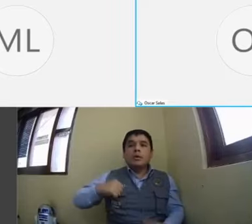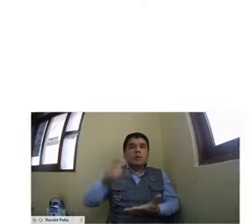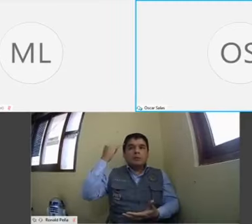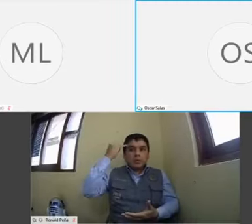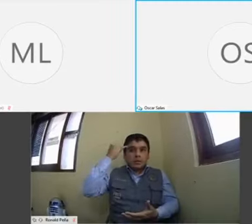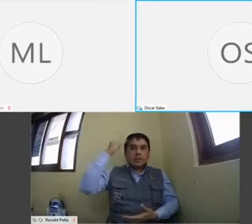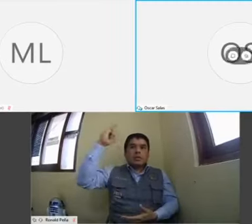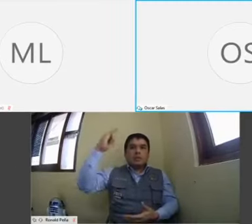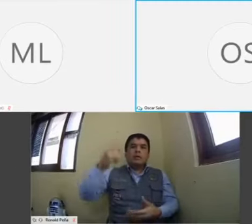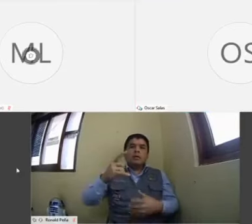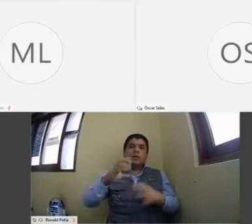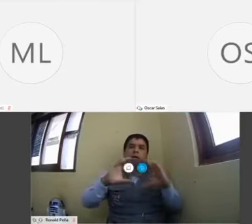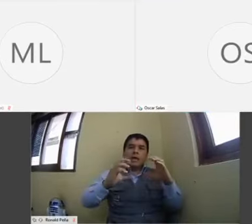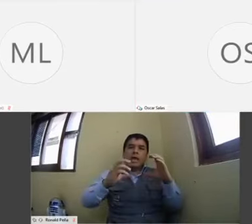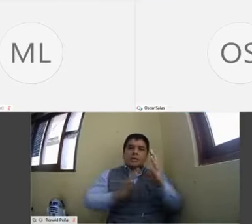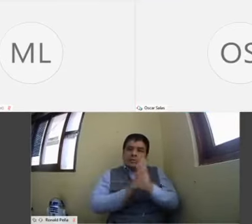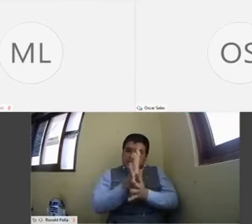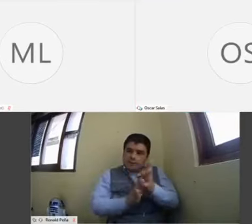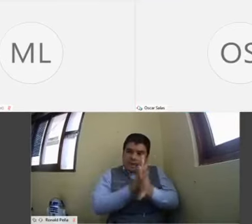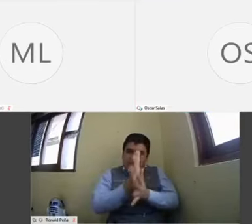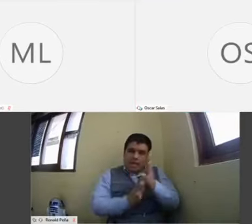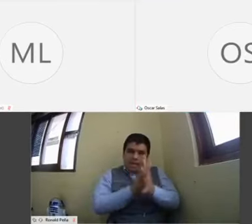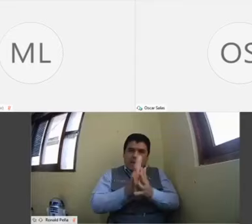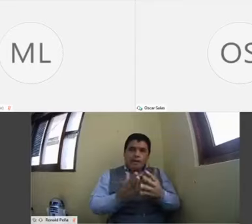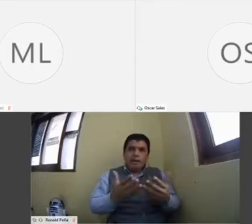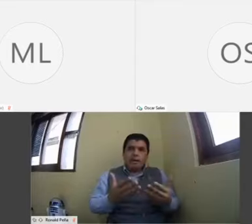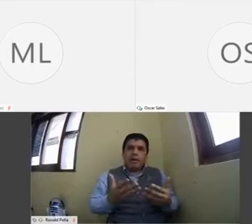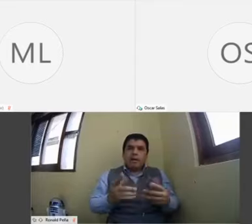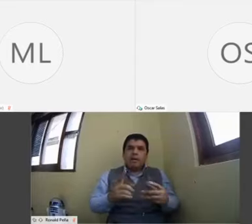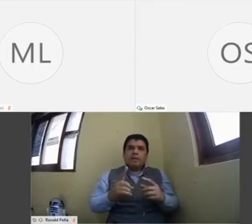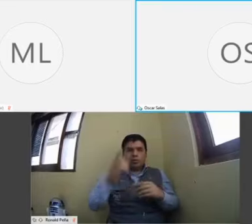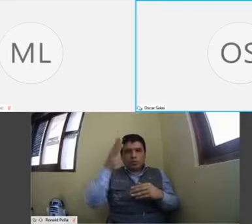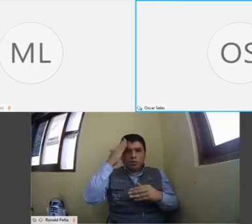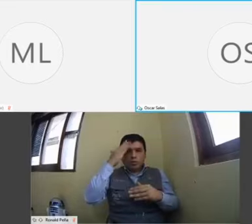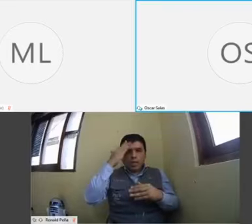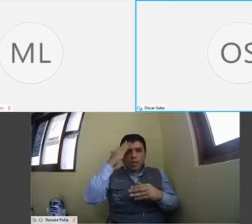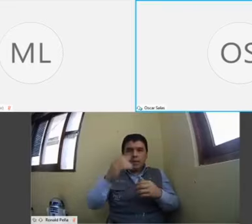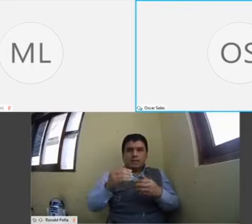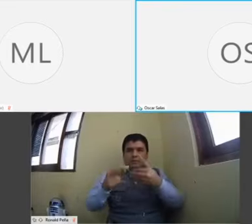tienen dificultades. ¿Cómo se comunican? La Municipalidad de Lima creo por eso conveniente